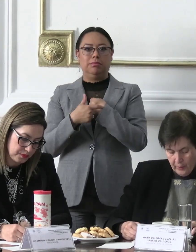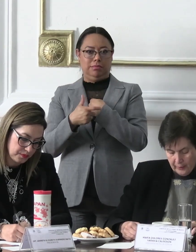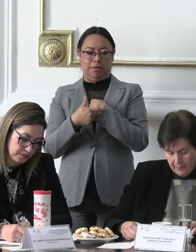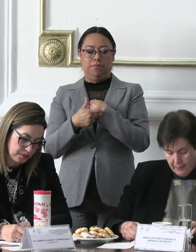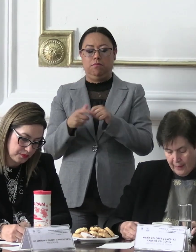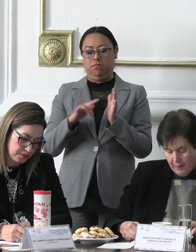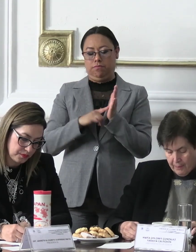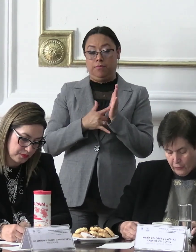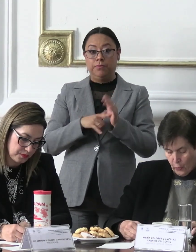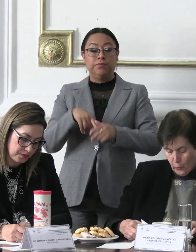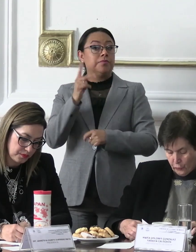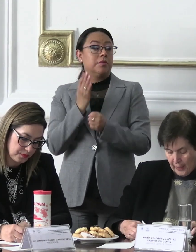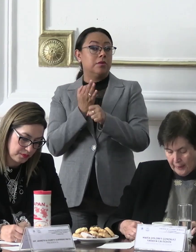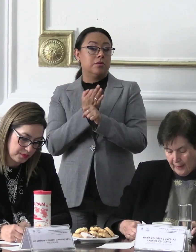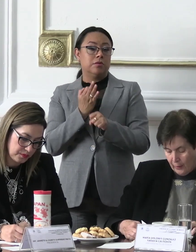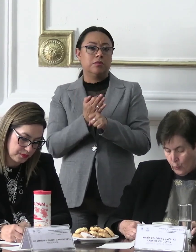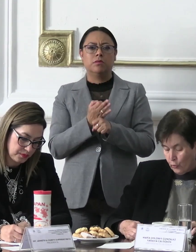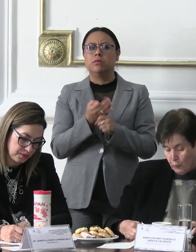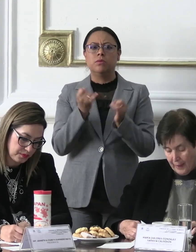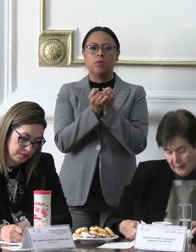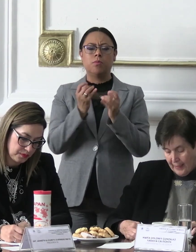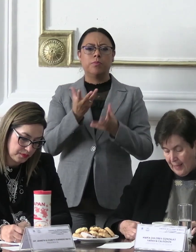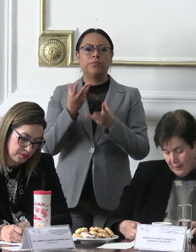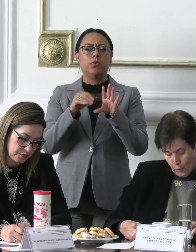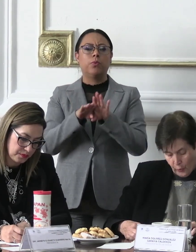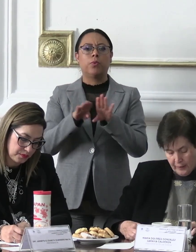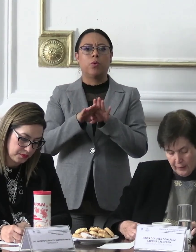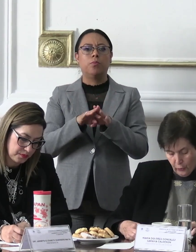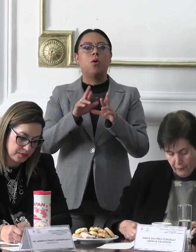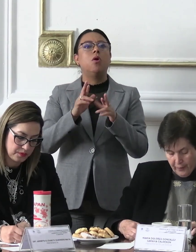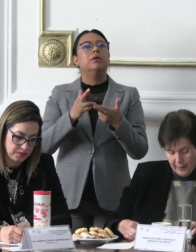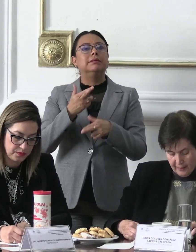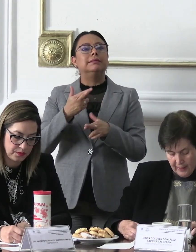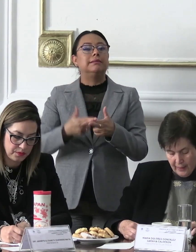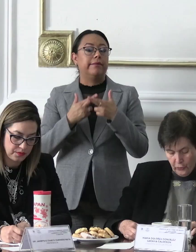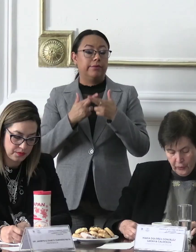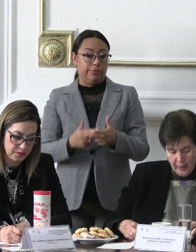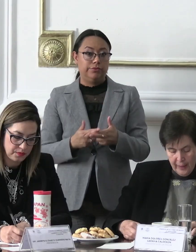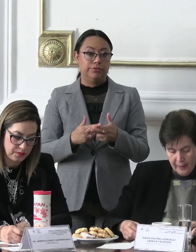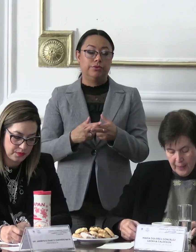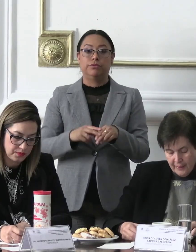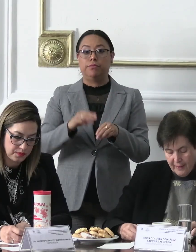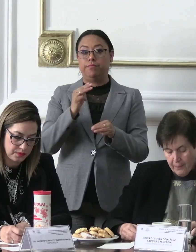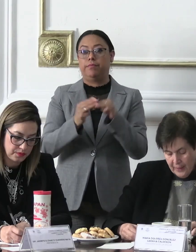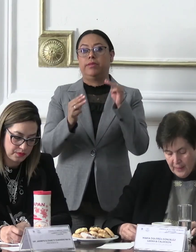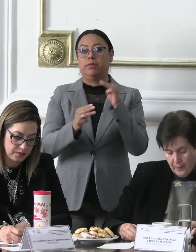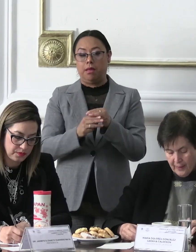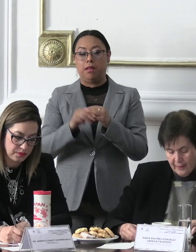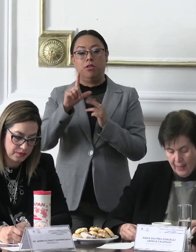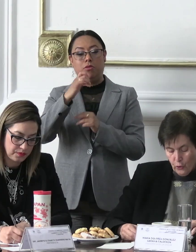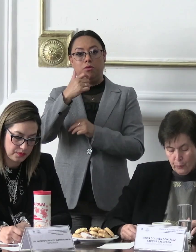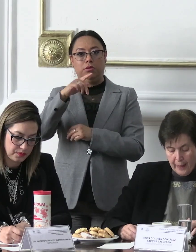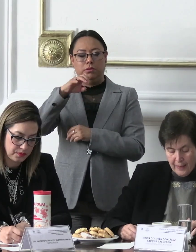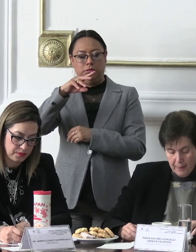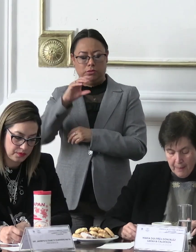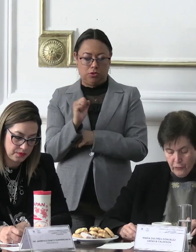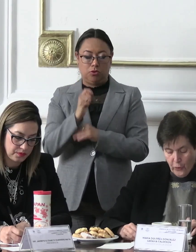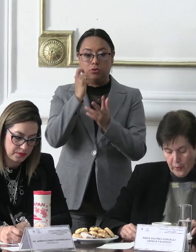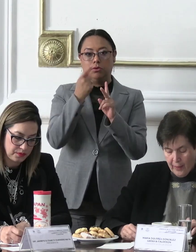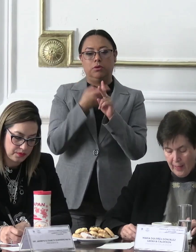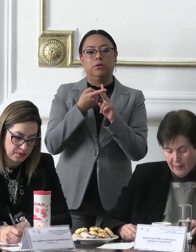implica también la inversión constante de recursos materiales, logísticos y financieros que deben ser visibilizados